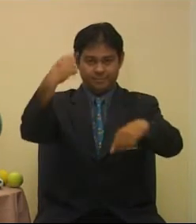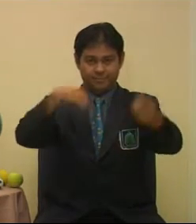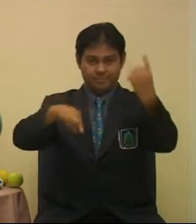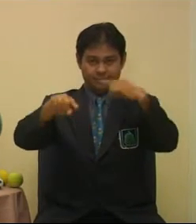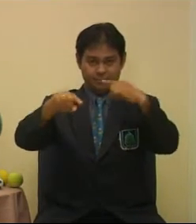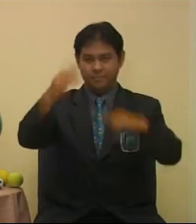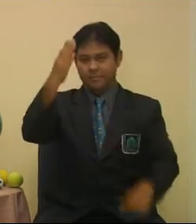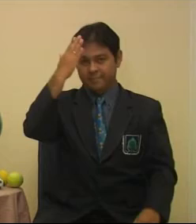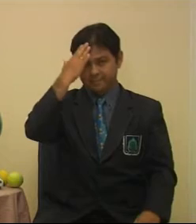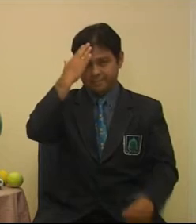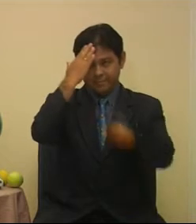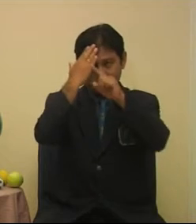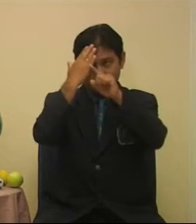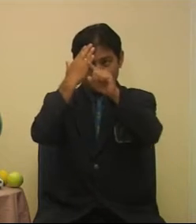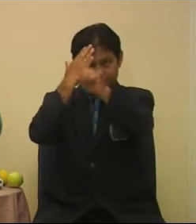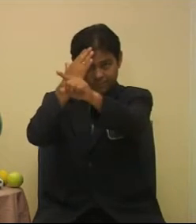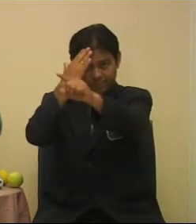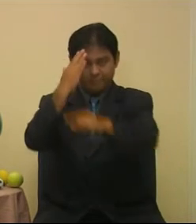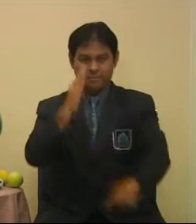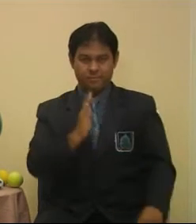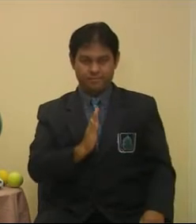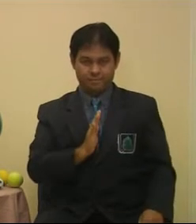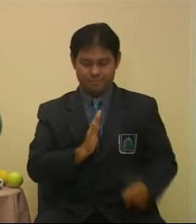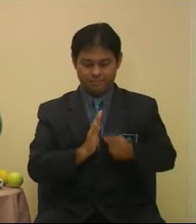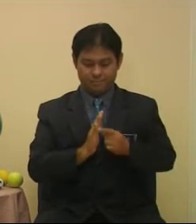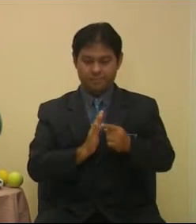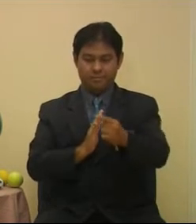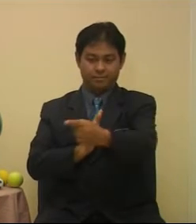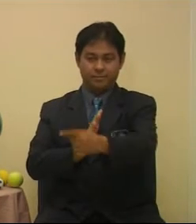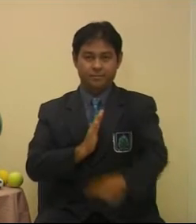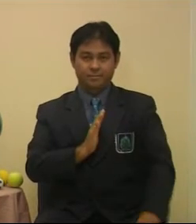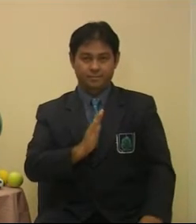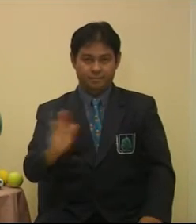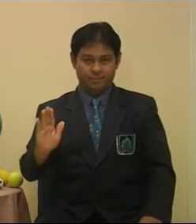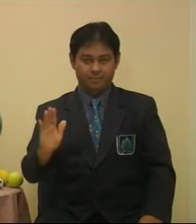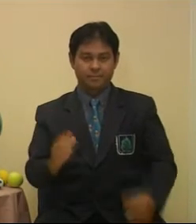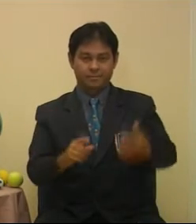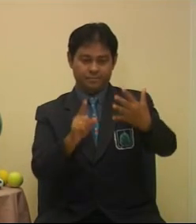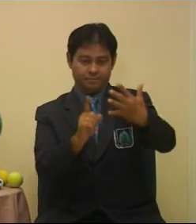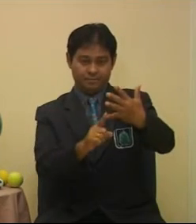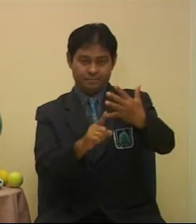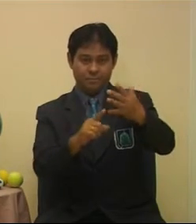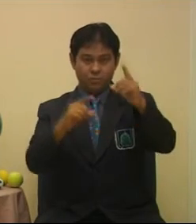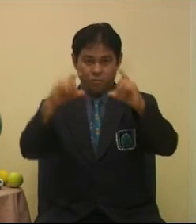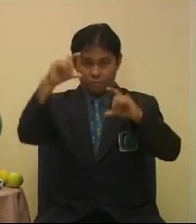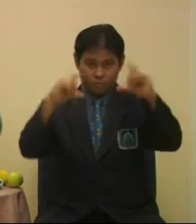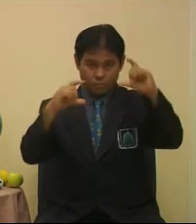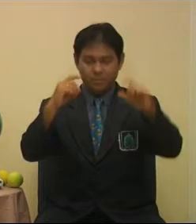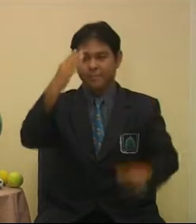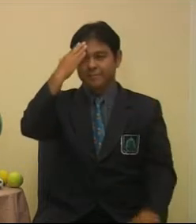สวัสดีจะมีทิศทางการเคลื่อนไหวของมือไปด้านหน้าคำว่าขอบคุณทิศทางการเคลื่อนไหวของมือไปด้านขวา 5. การ